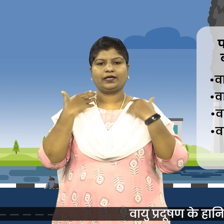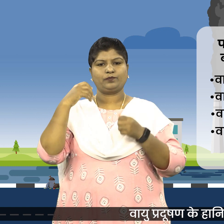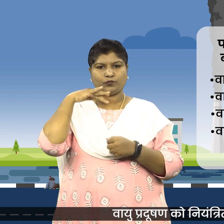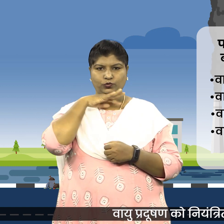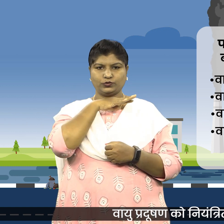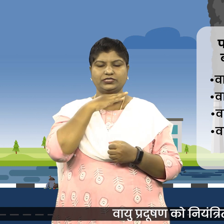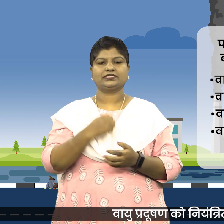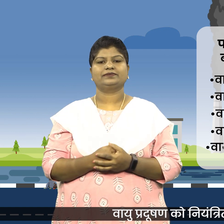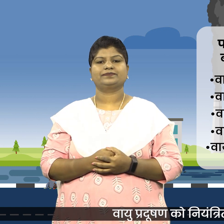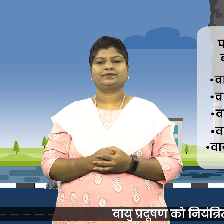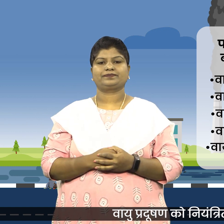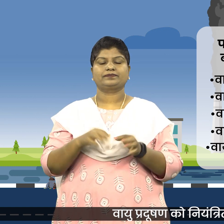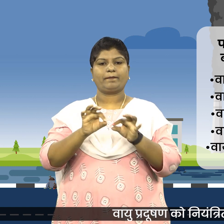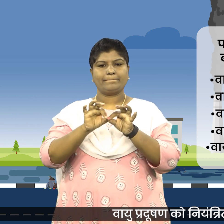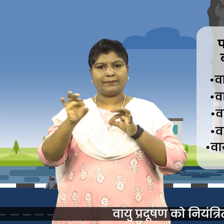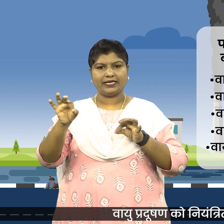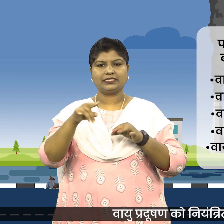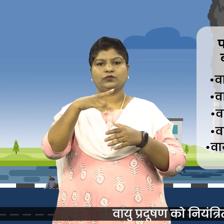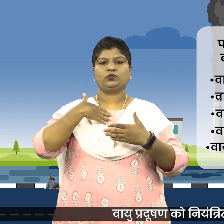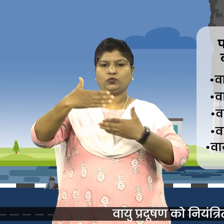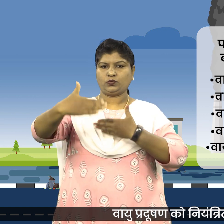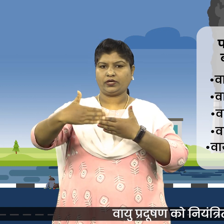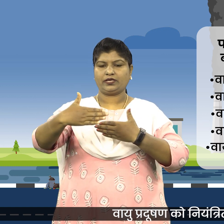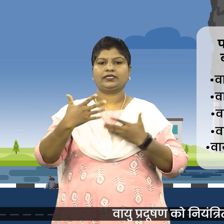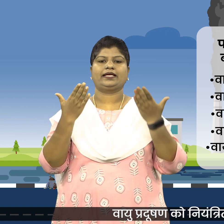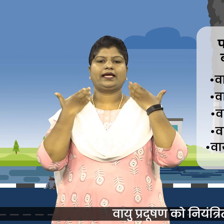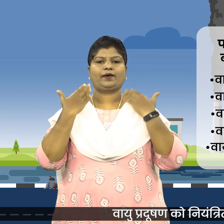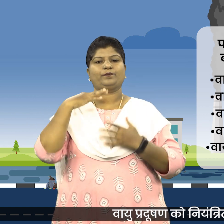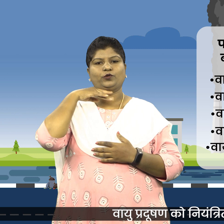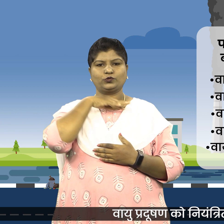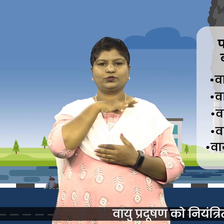वायु प्रदूषण को नियंत्रित करने के उपाय।